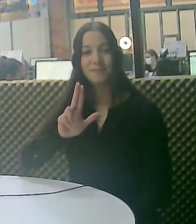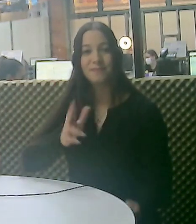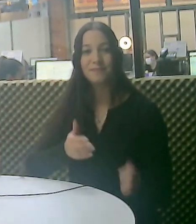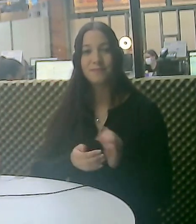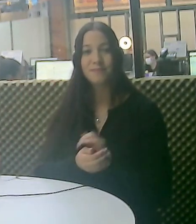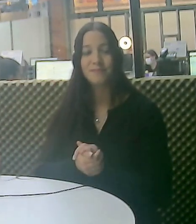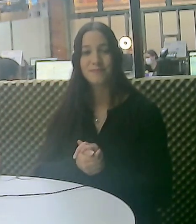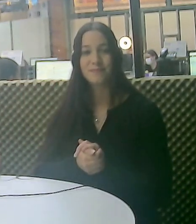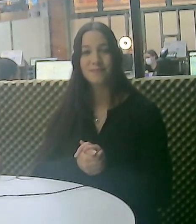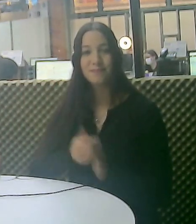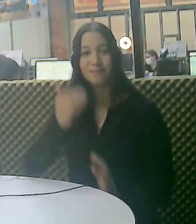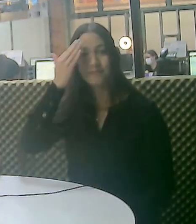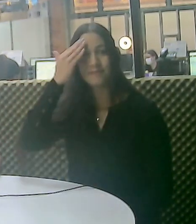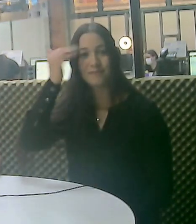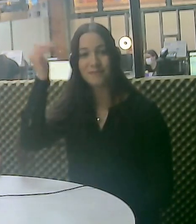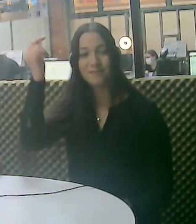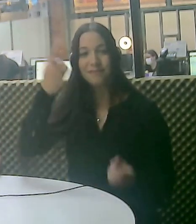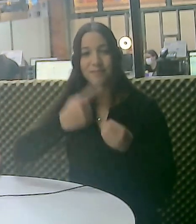Uberlândia.